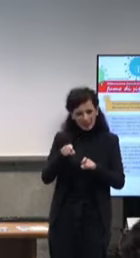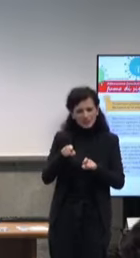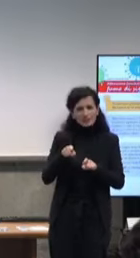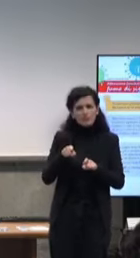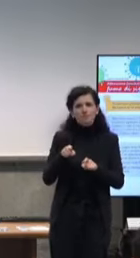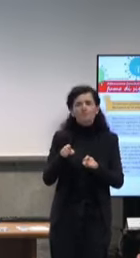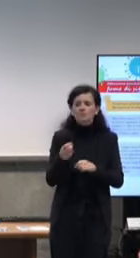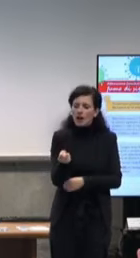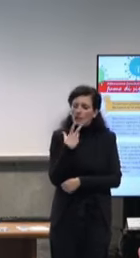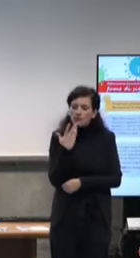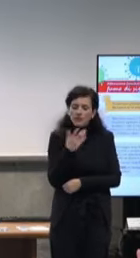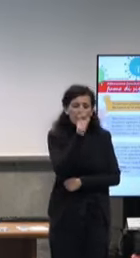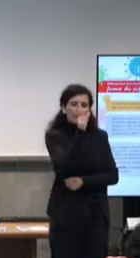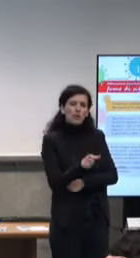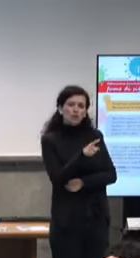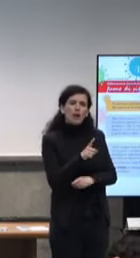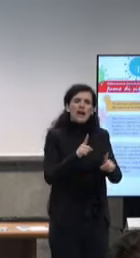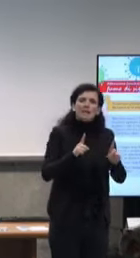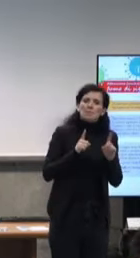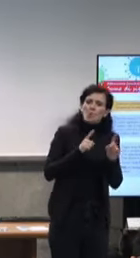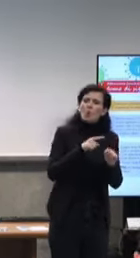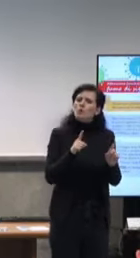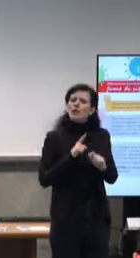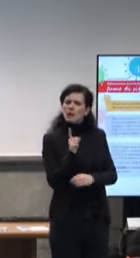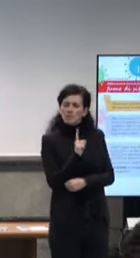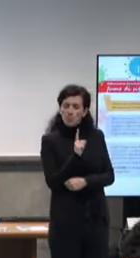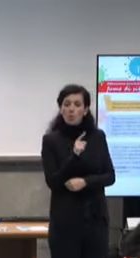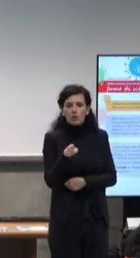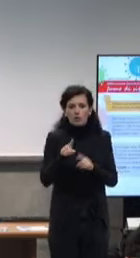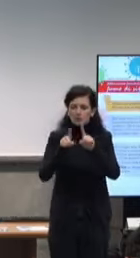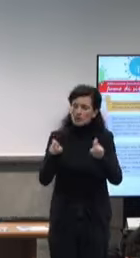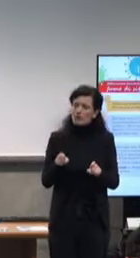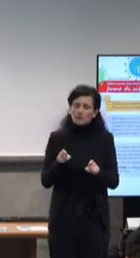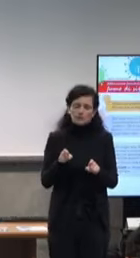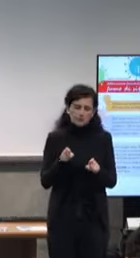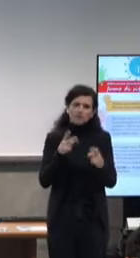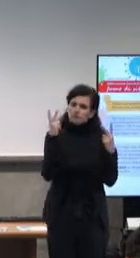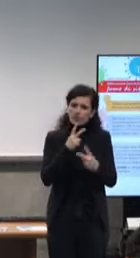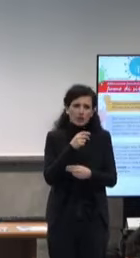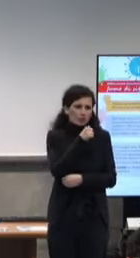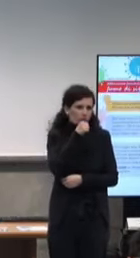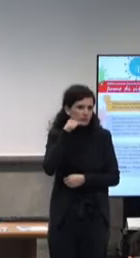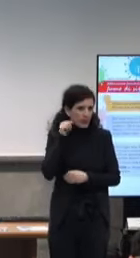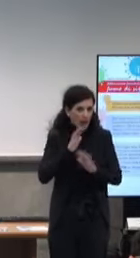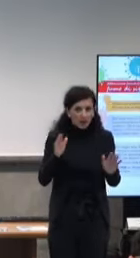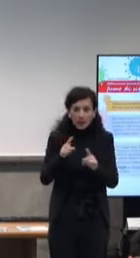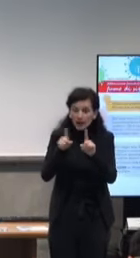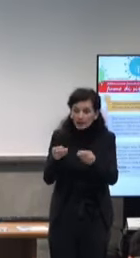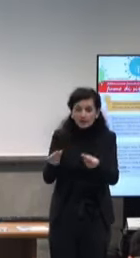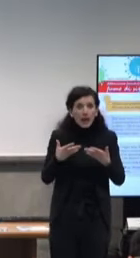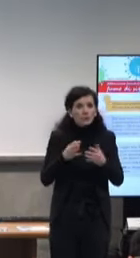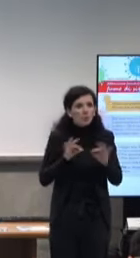che una persona in una non immune è certamente uno strumento importantissimo che prima avremo meglio è ma oggi